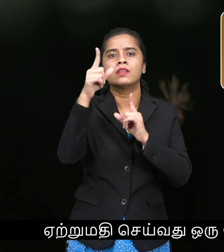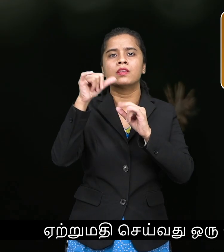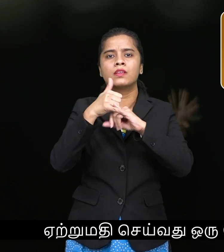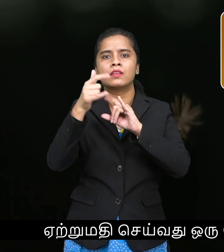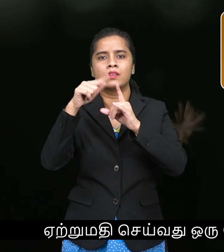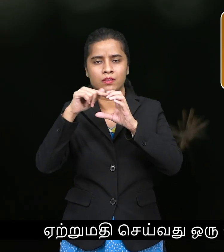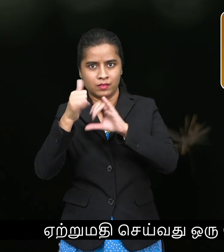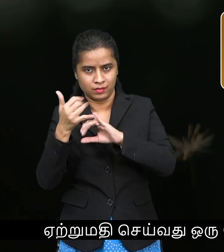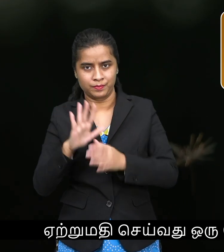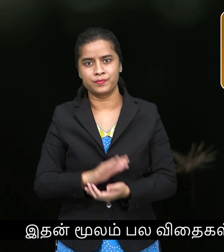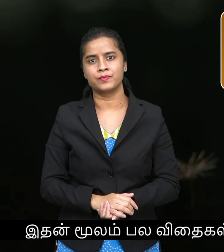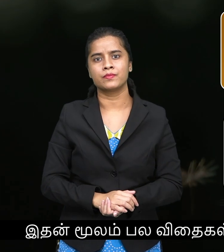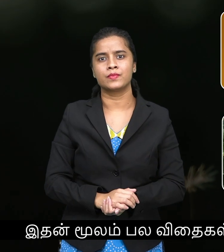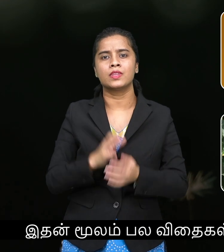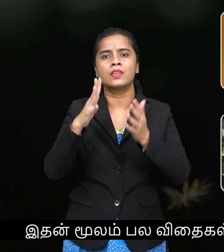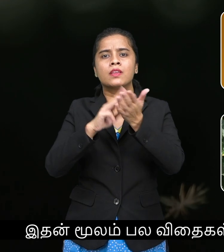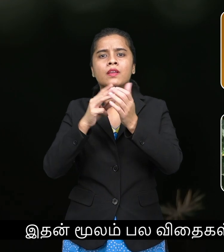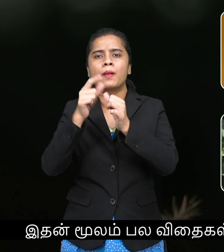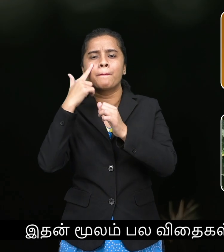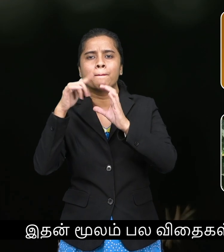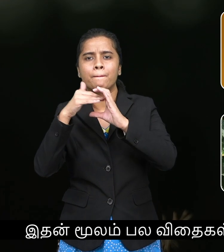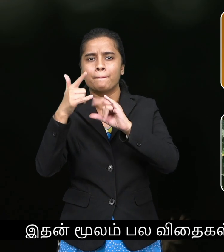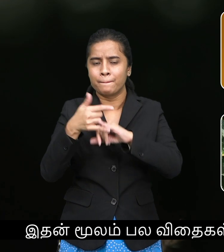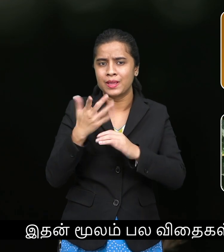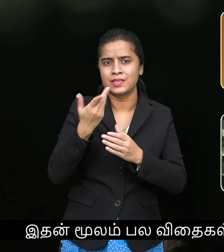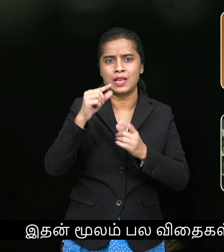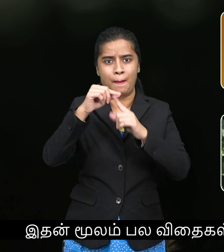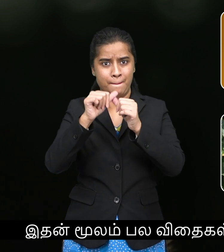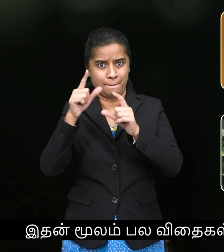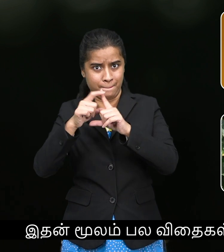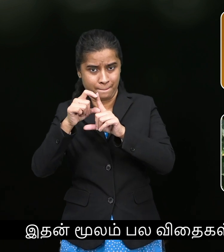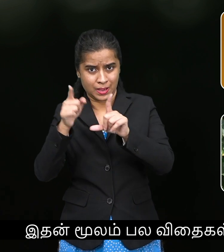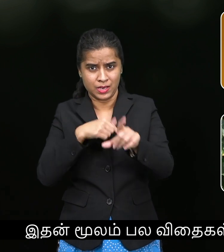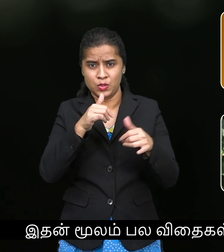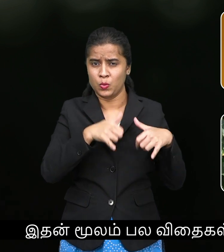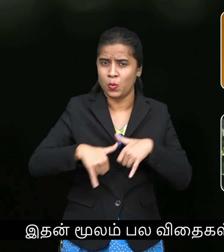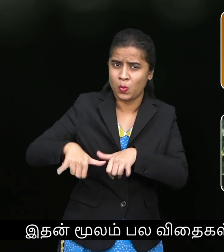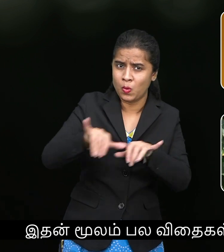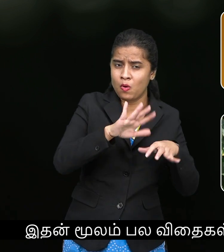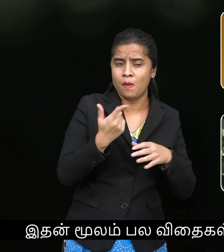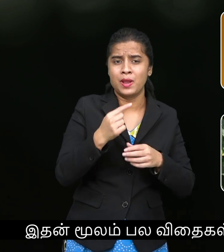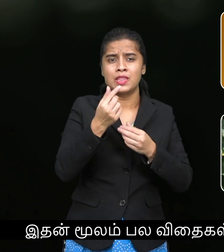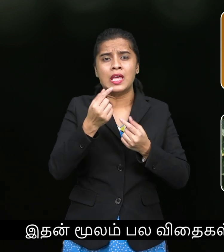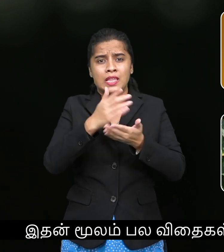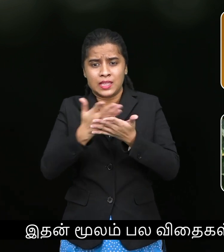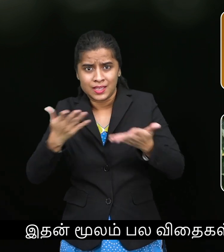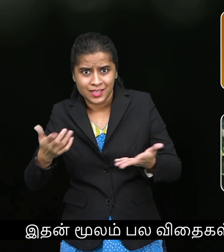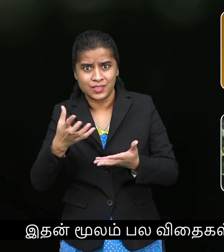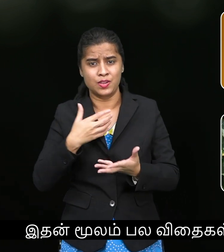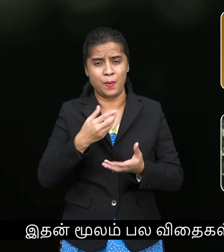பொதுவான நடைமுறையாகும். இதன் மூலம் பல விதைகள் உலகம் முழுவதும் பரவுகின்றன.